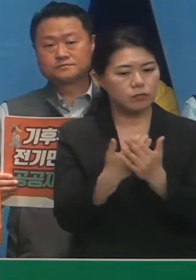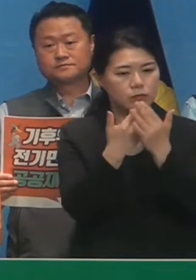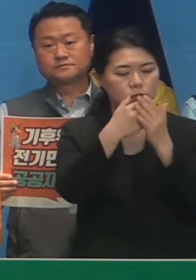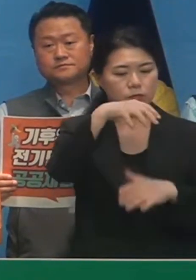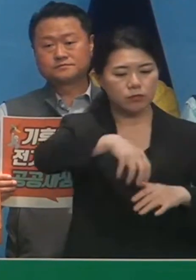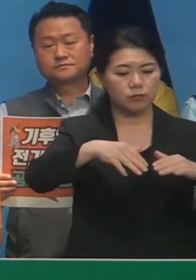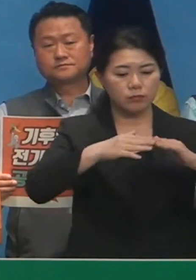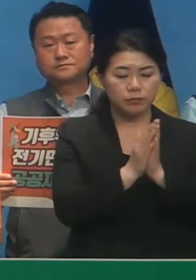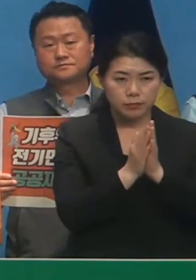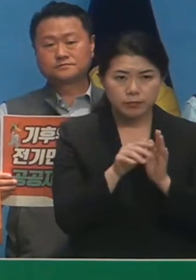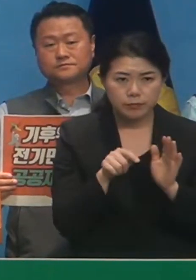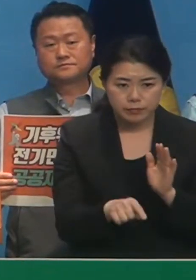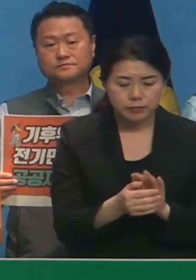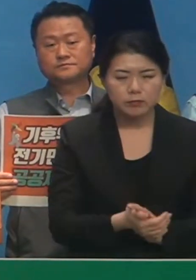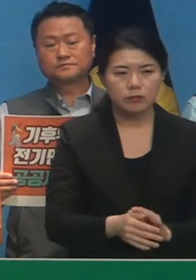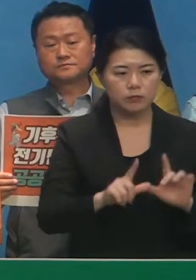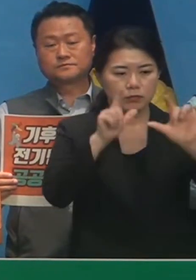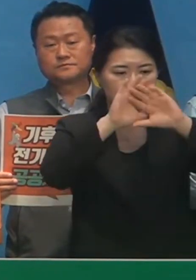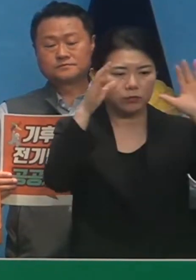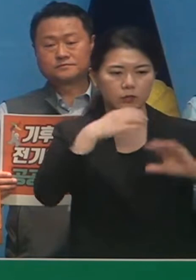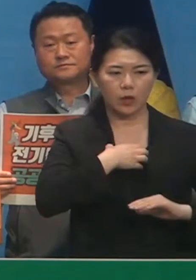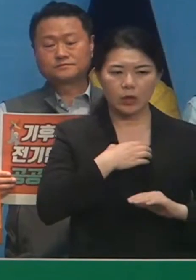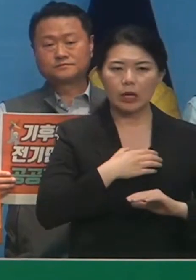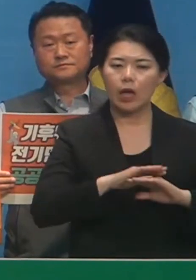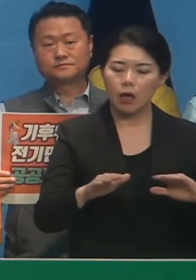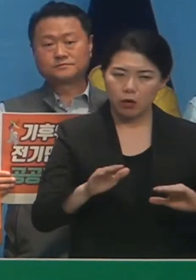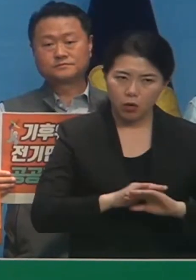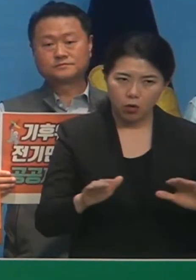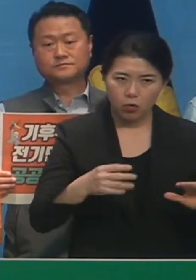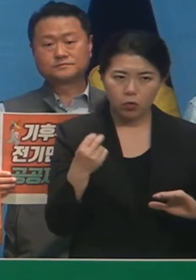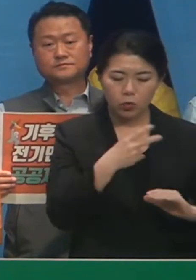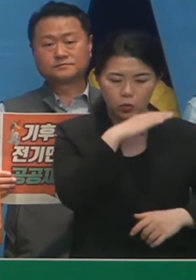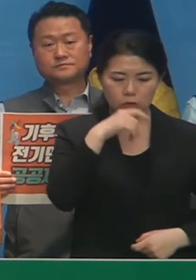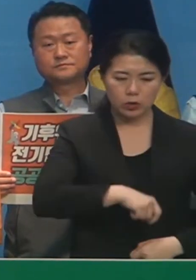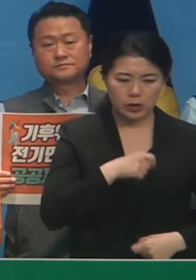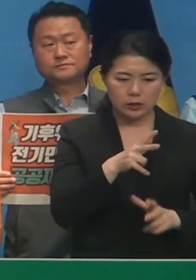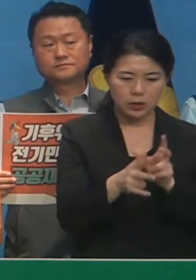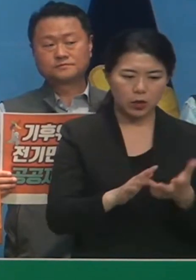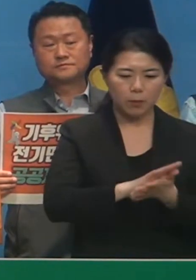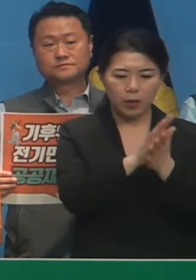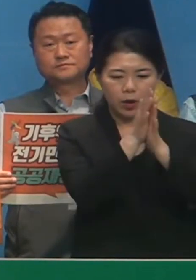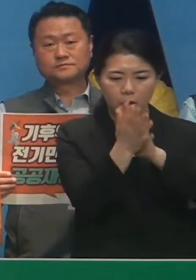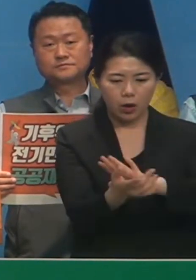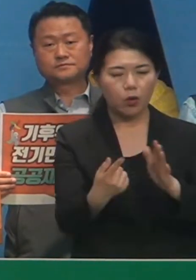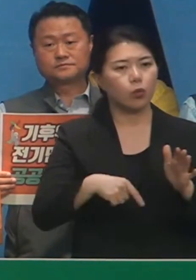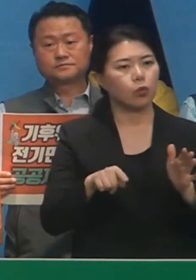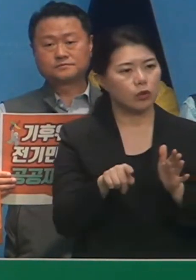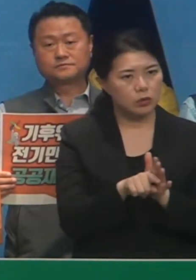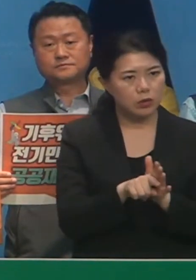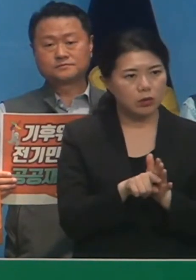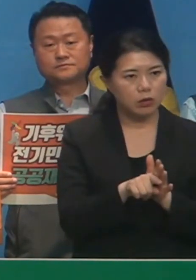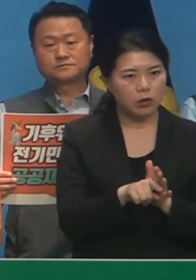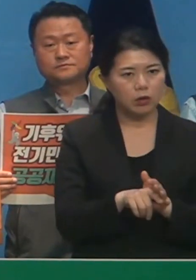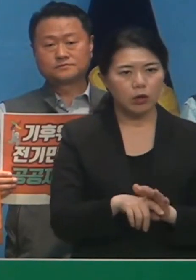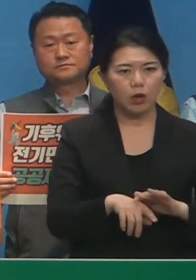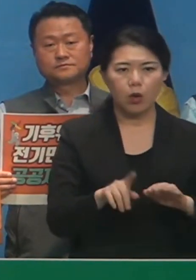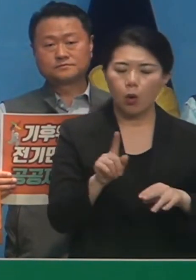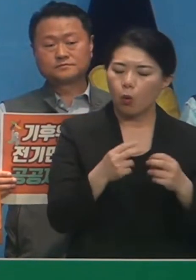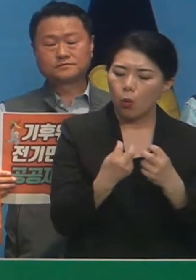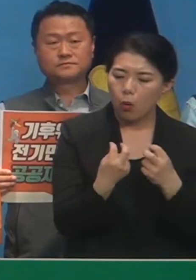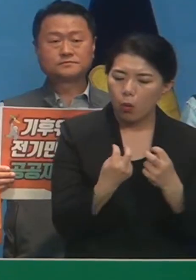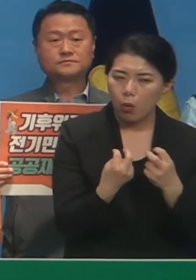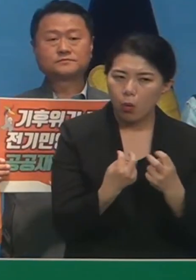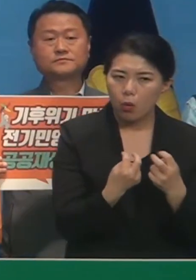화력발전소의 폐쇄는 기후위기에 대응하고 정의로운 산업전환의 출발을 어떻게 할